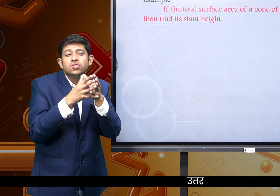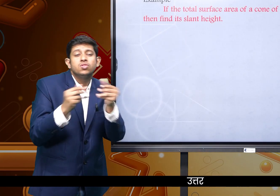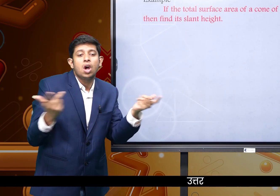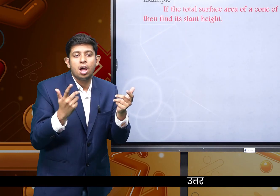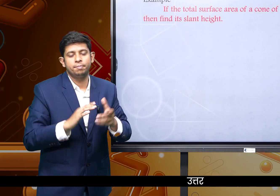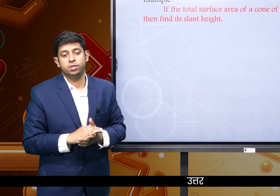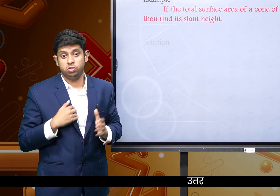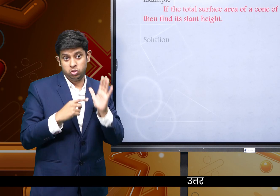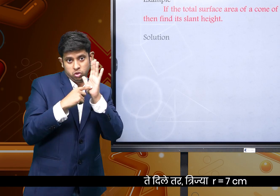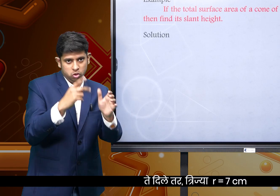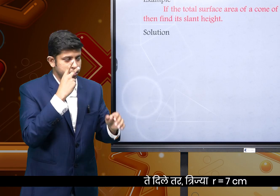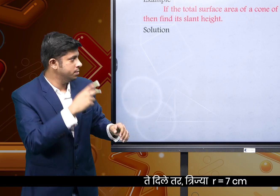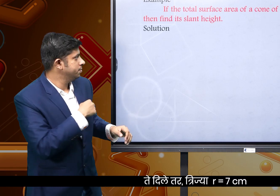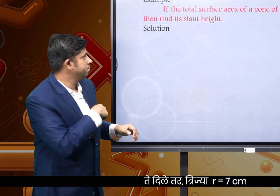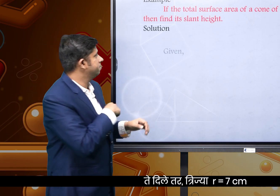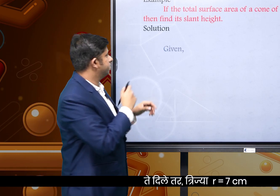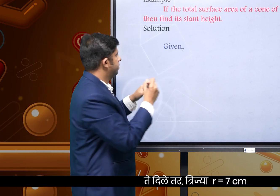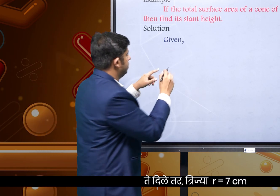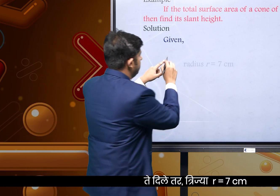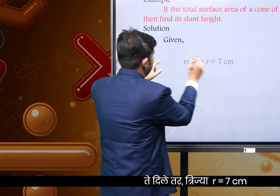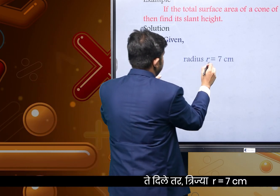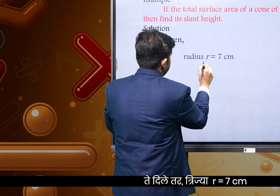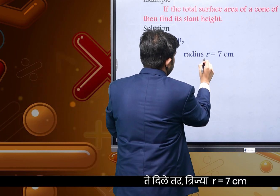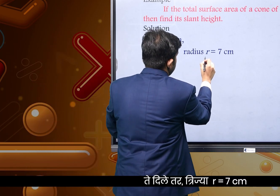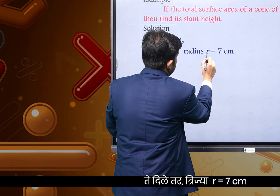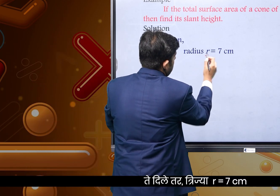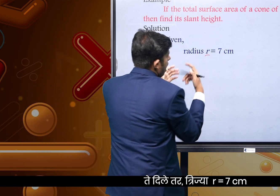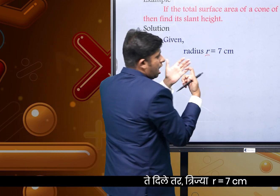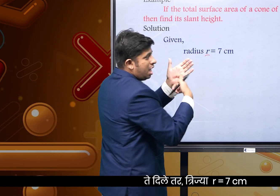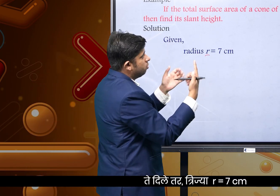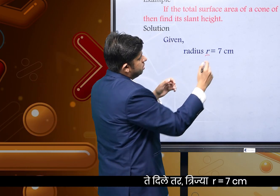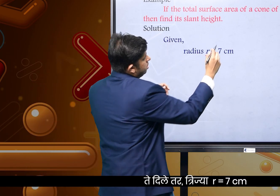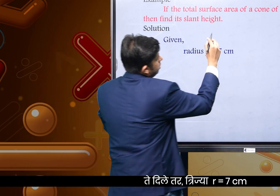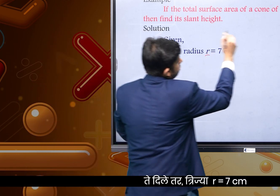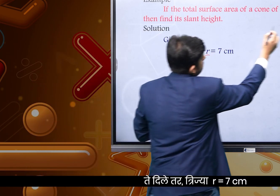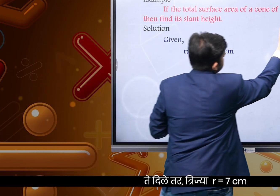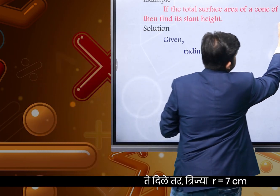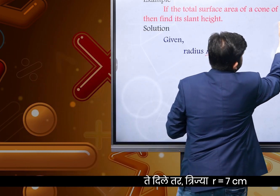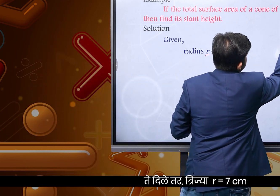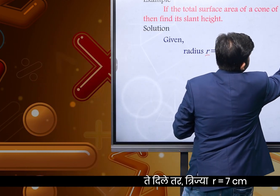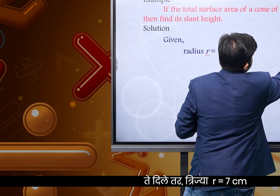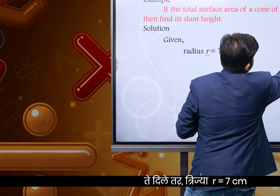उत्तर: ते दिले तर त्रिज्या R बरोबर 7 सेंटीमीटर.